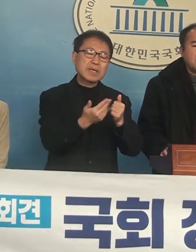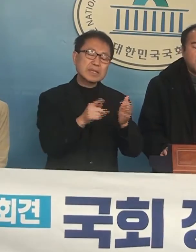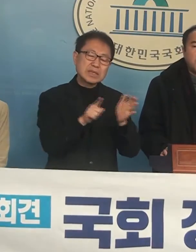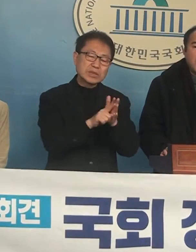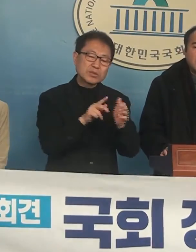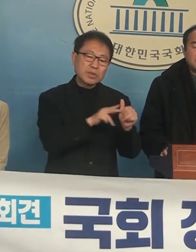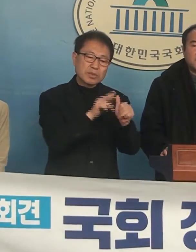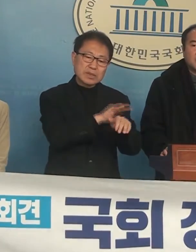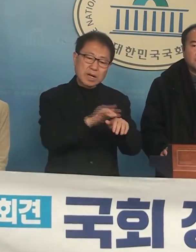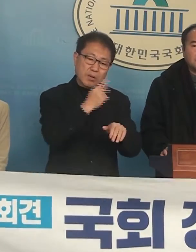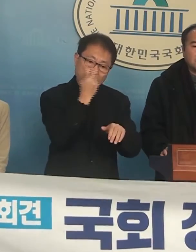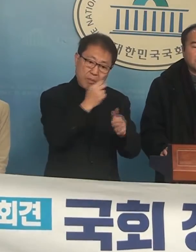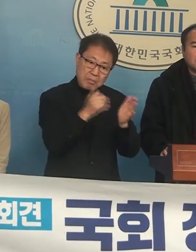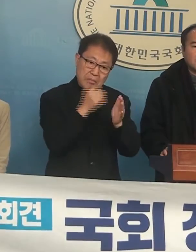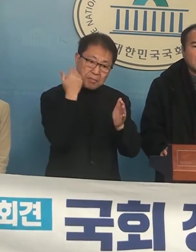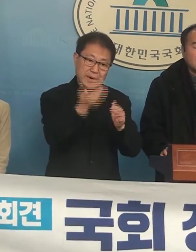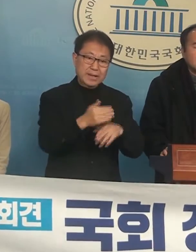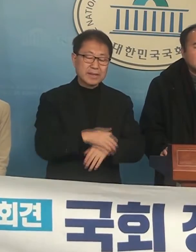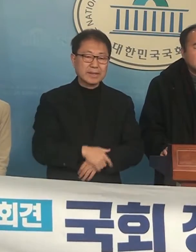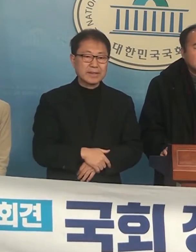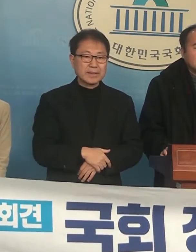제대로 보호해왔습니까?